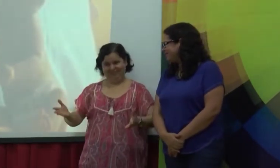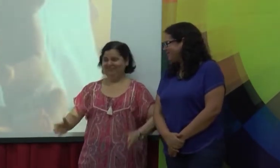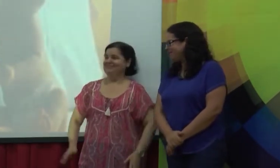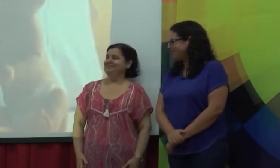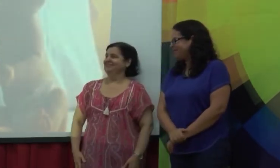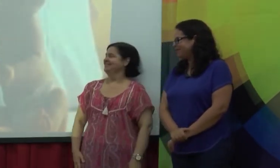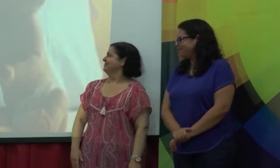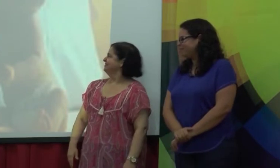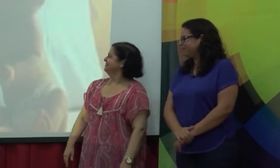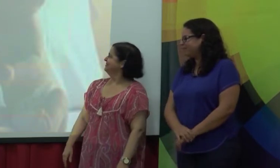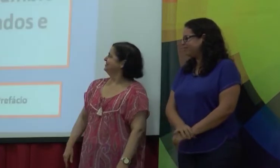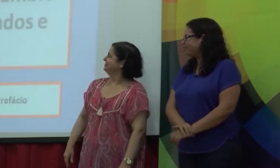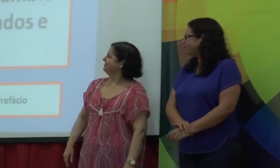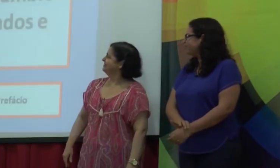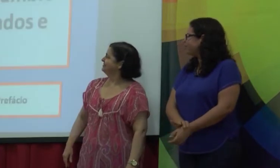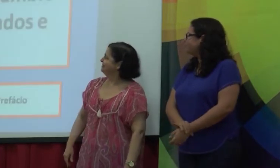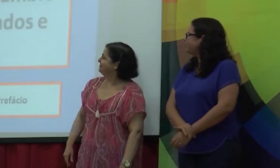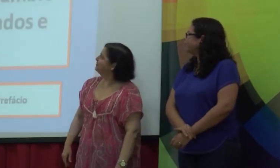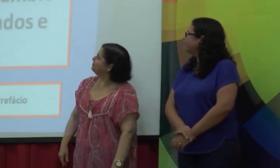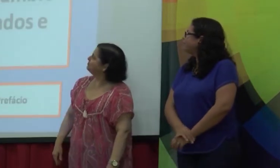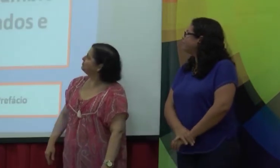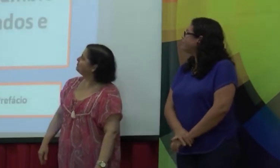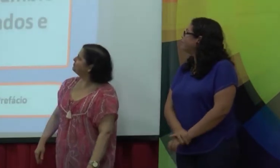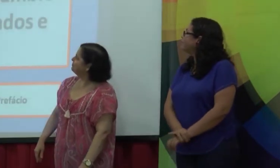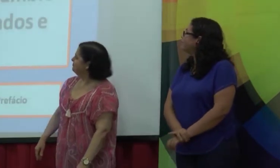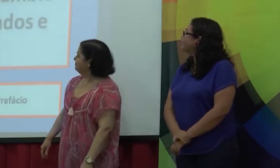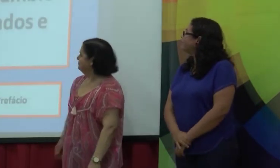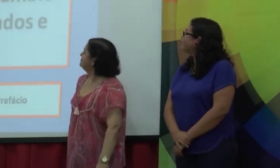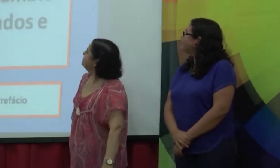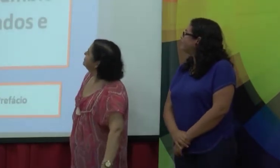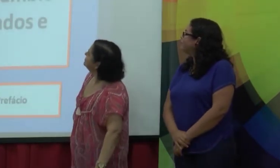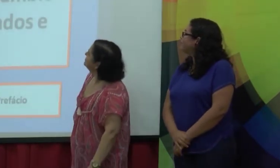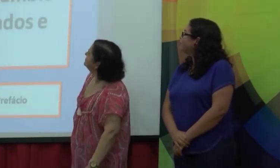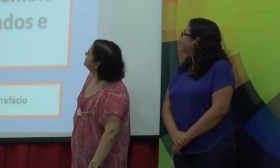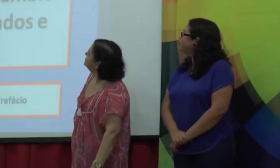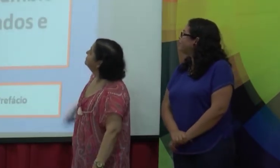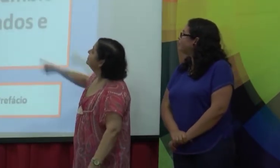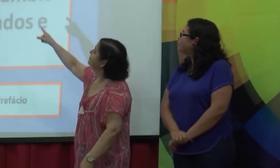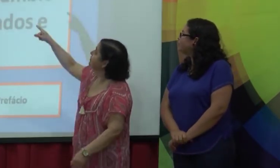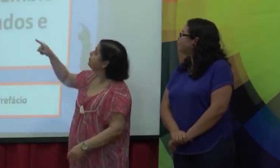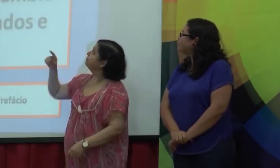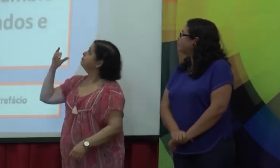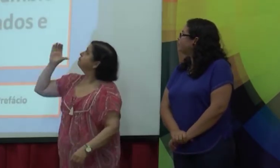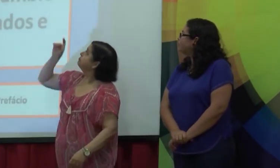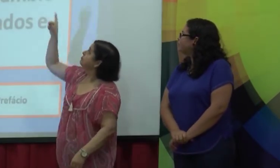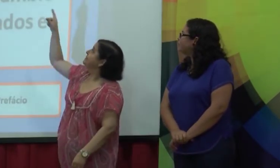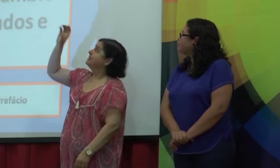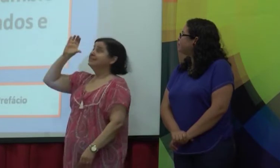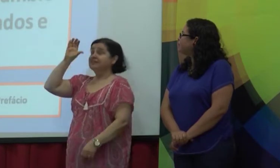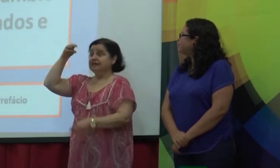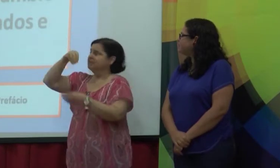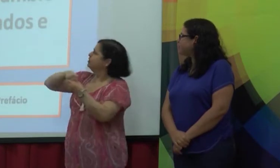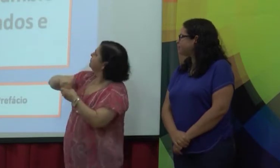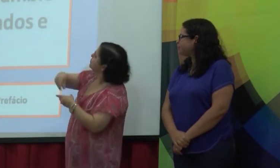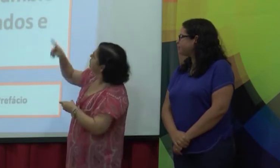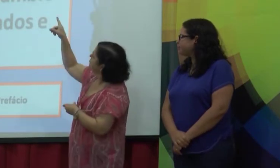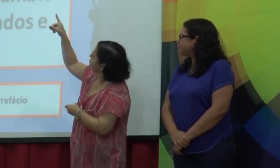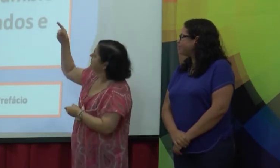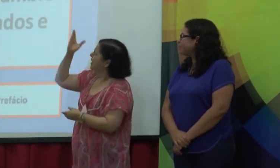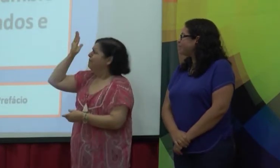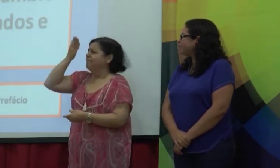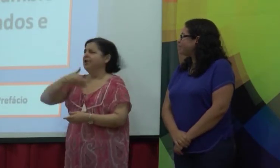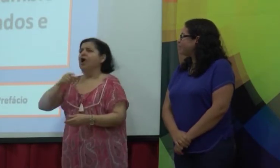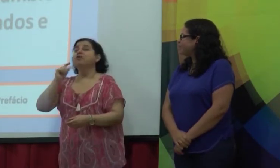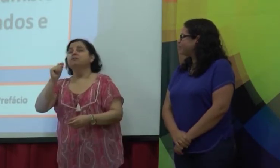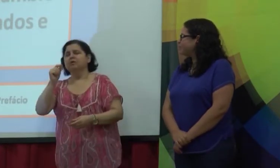não temos a mente aberta. É preciso que realmente a gente desenvolva isso. Bom, no